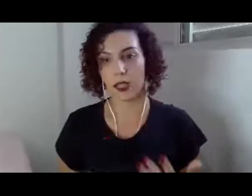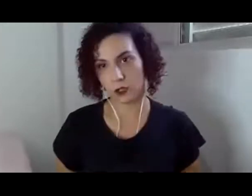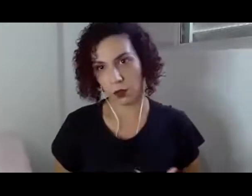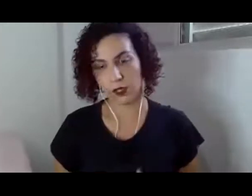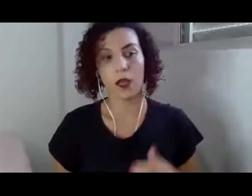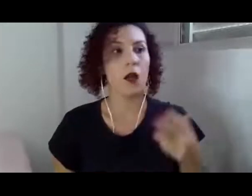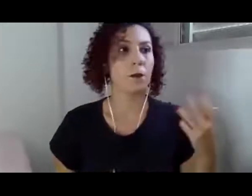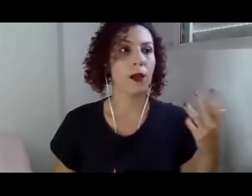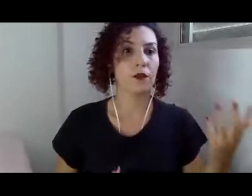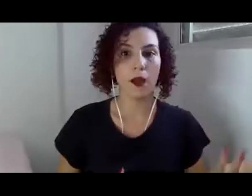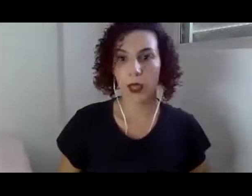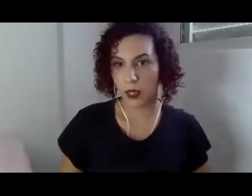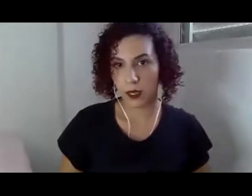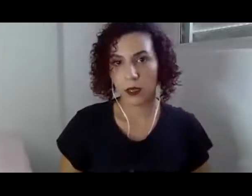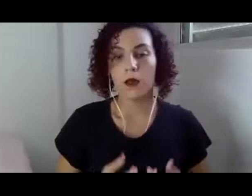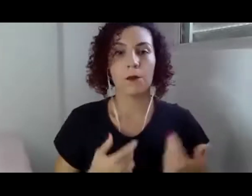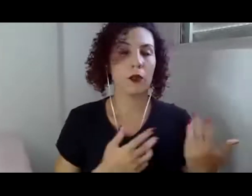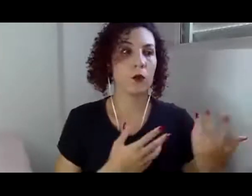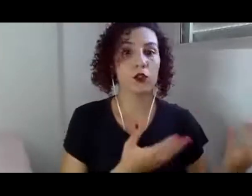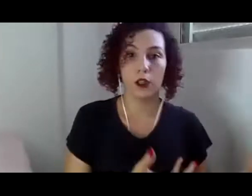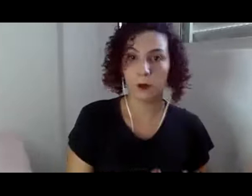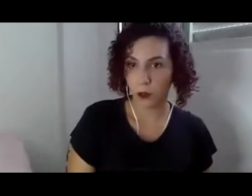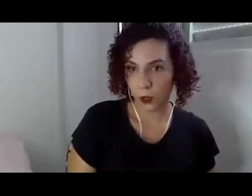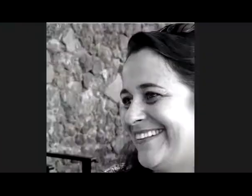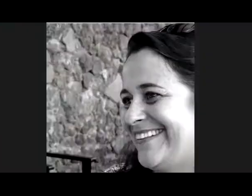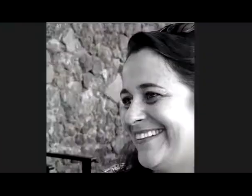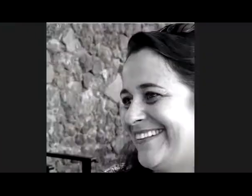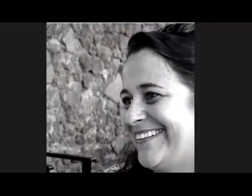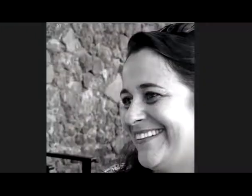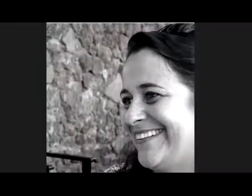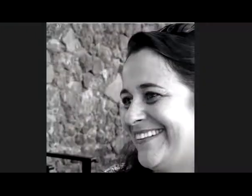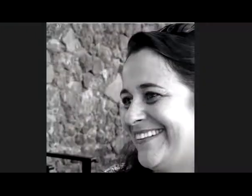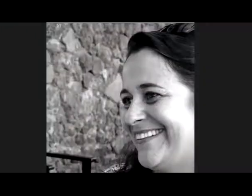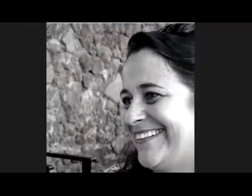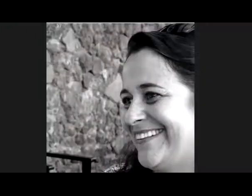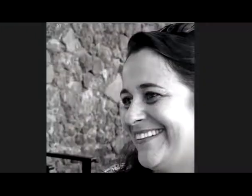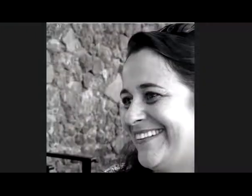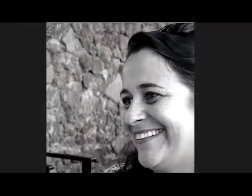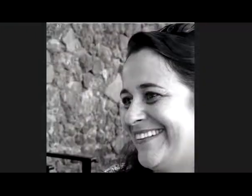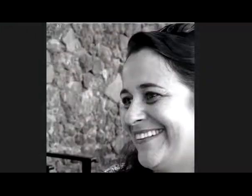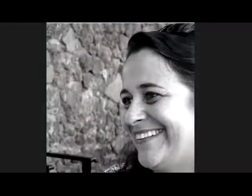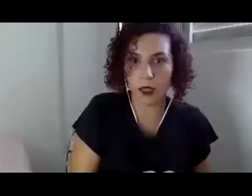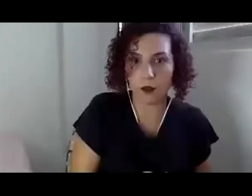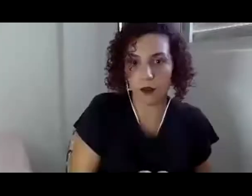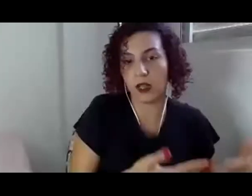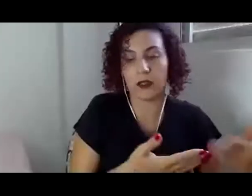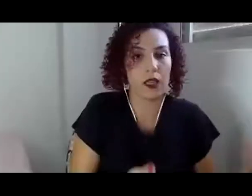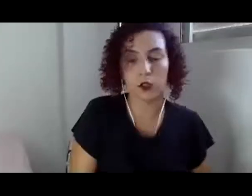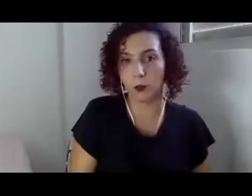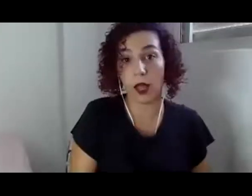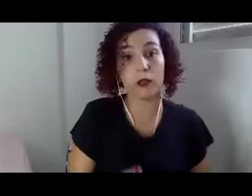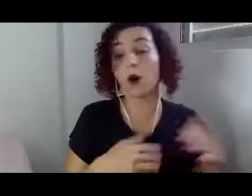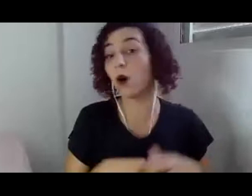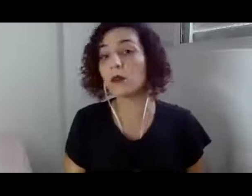várias questões. Pela família, pelo estímulo, por exemplo, que pode ser que a família